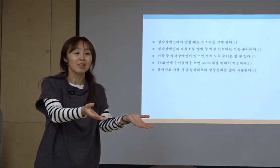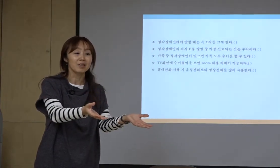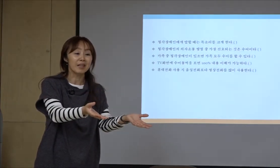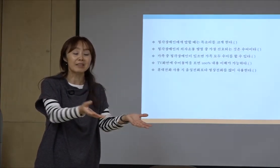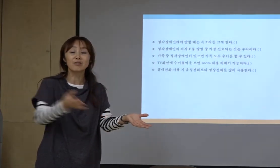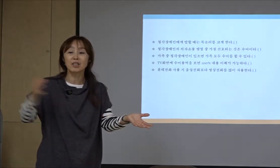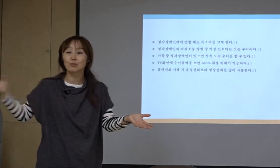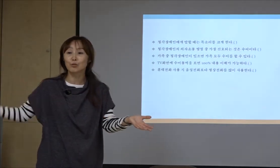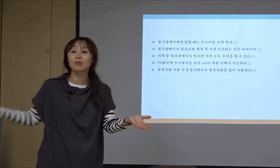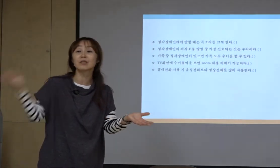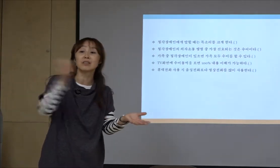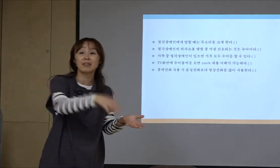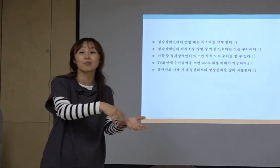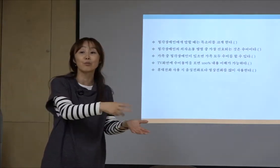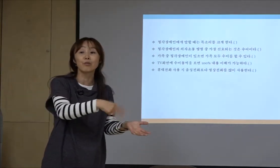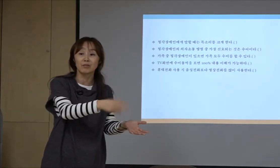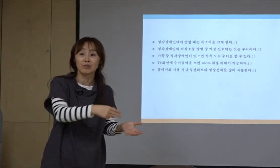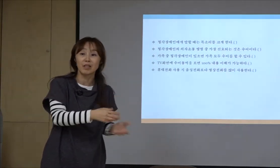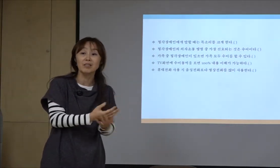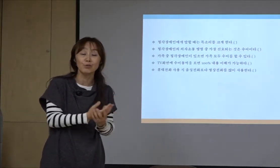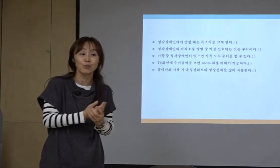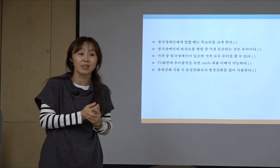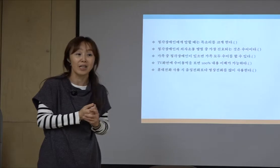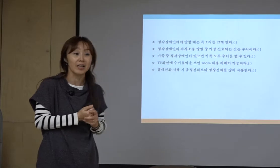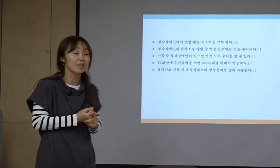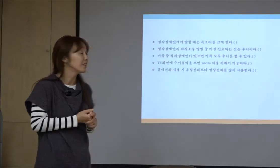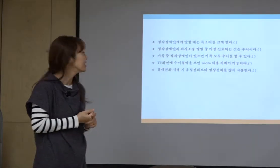그 가정사에도 통역사들이 가서 통역을 할 정도니까.